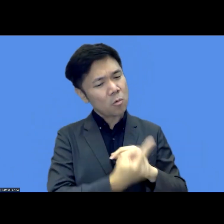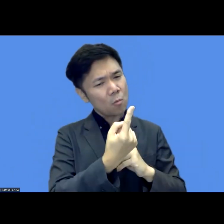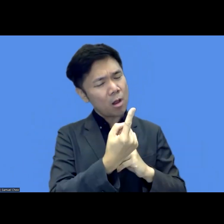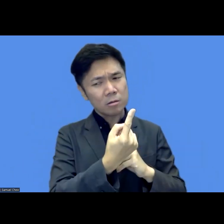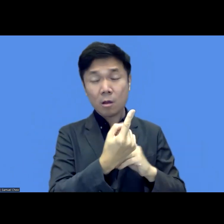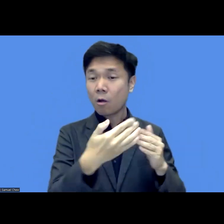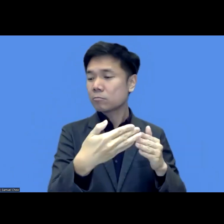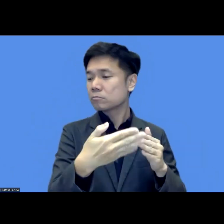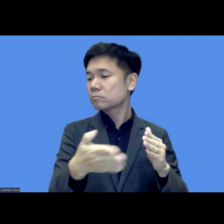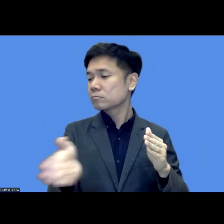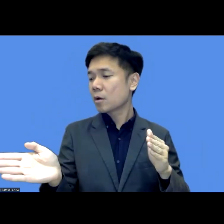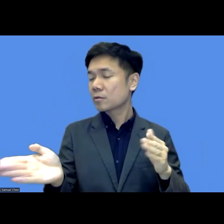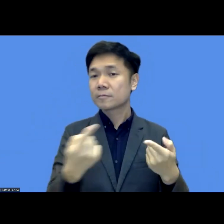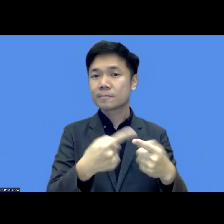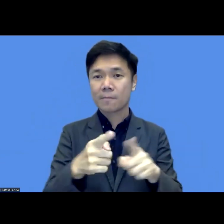o